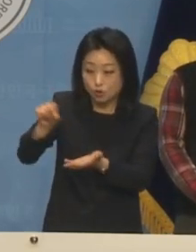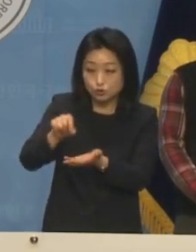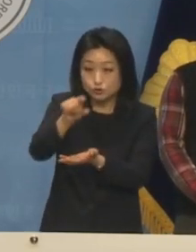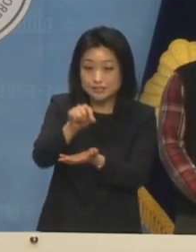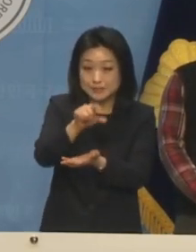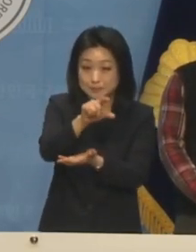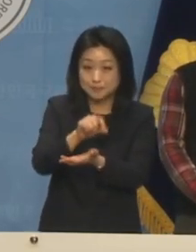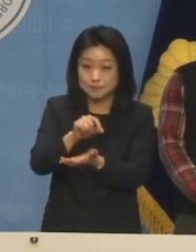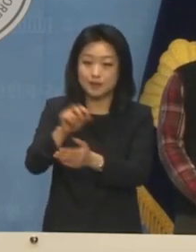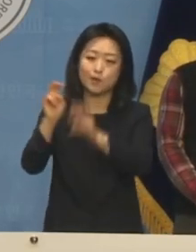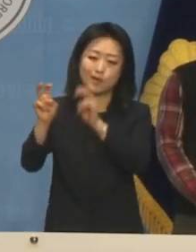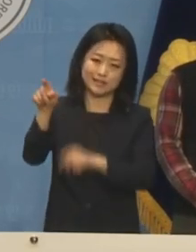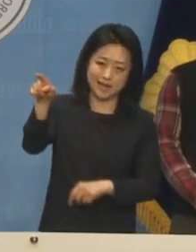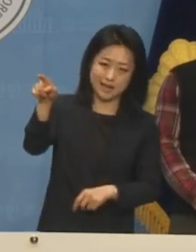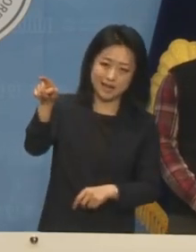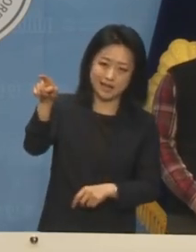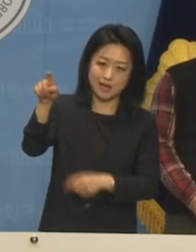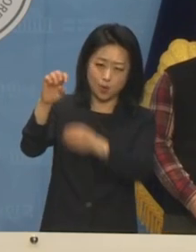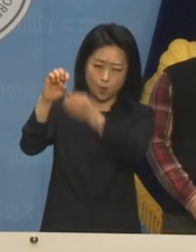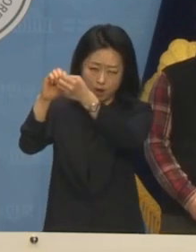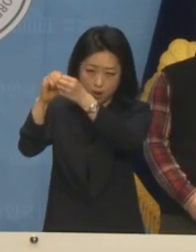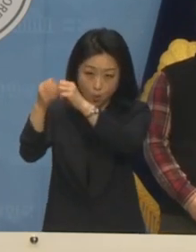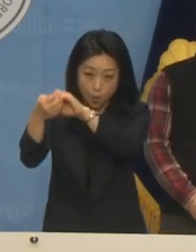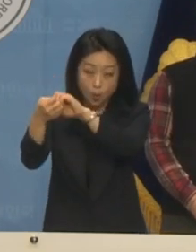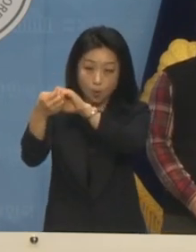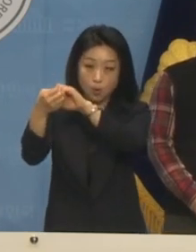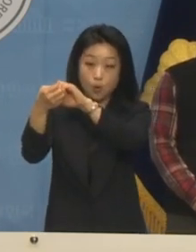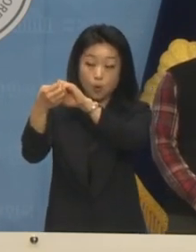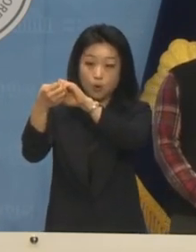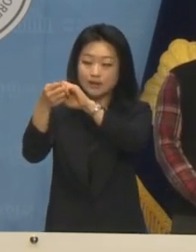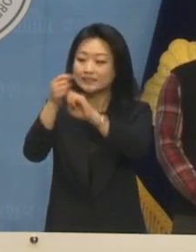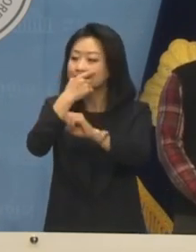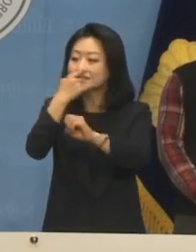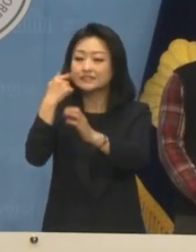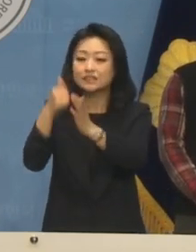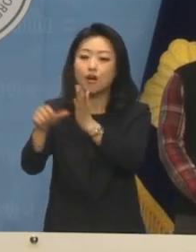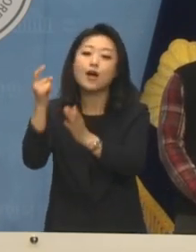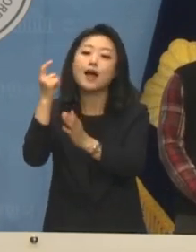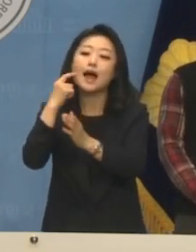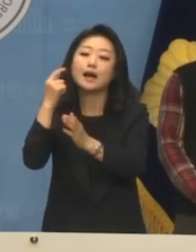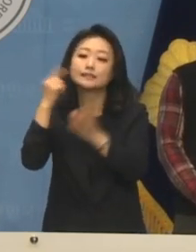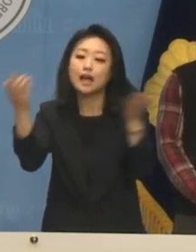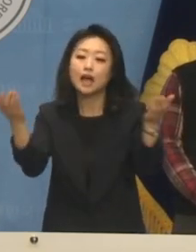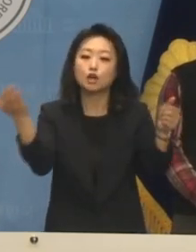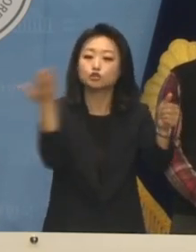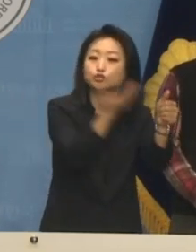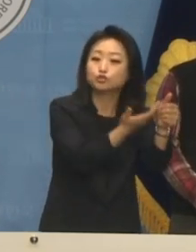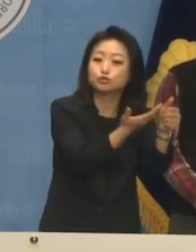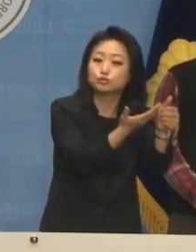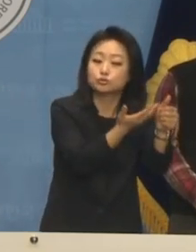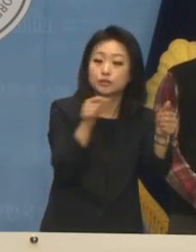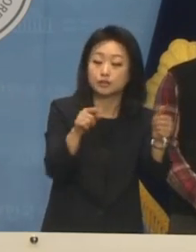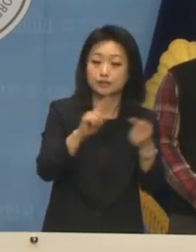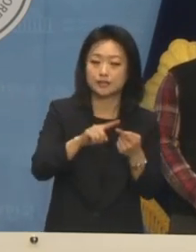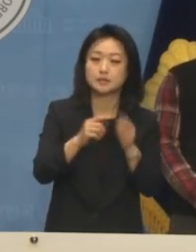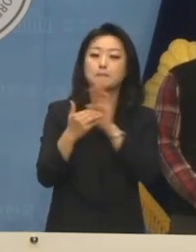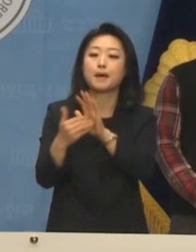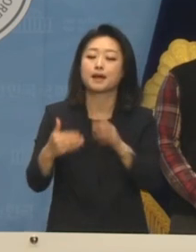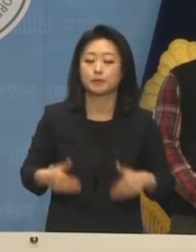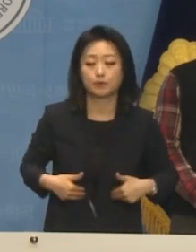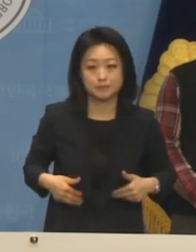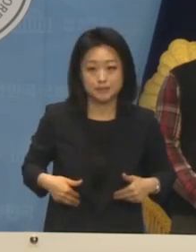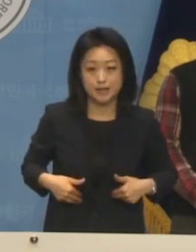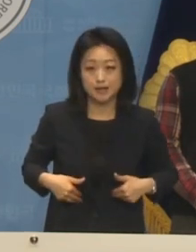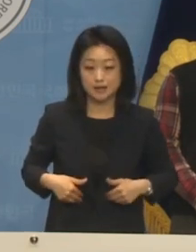위치를 이용해서 증거를 왜곡하거나 허위 증거를 만들어내서 제출하는 것도 함께 막지 못하면